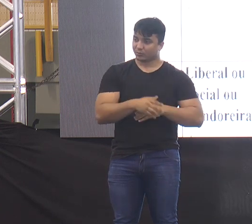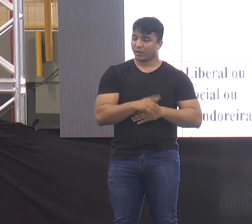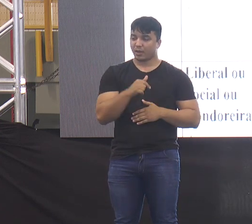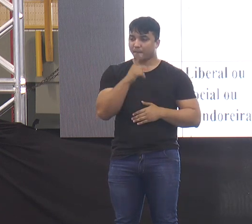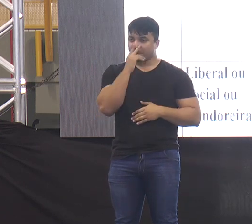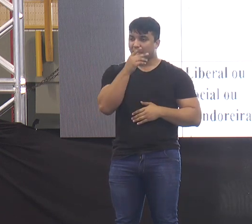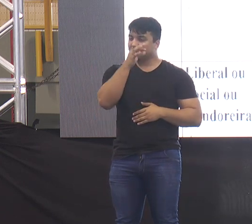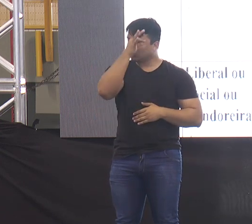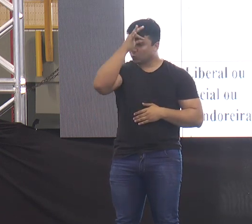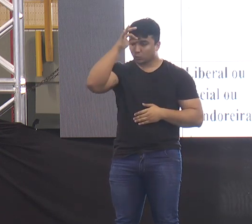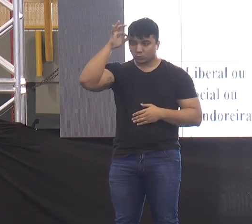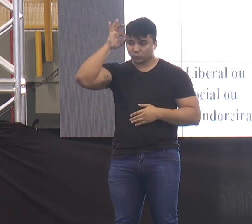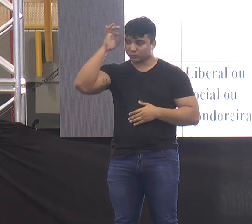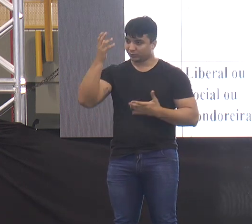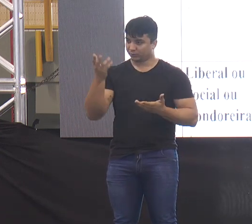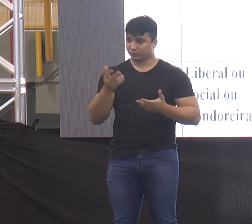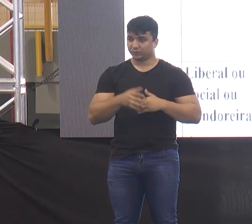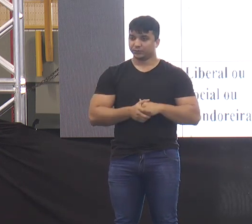imaculado,